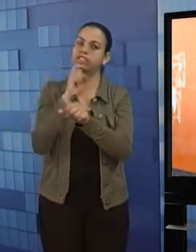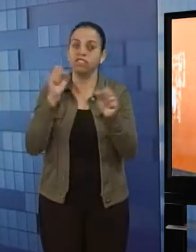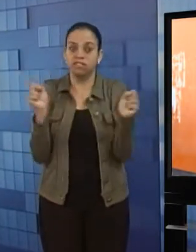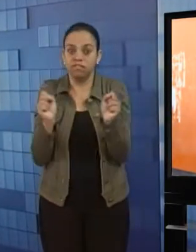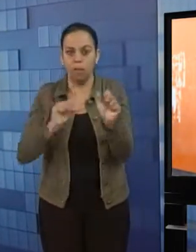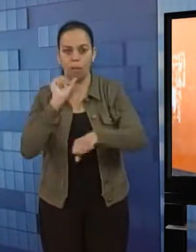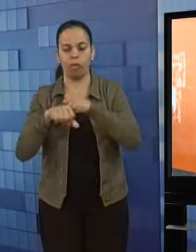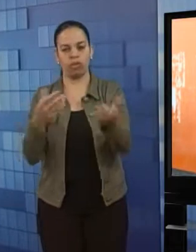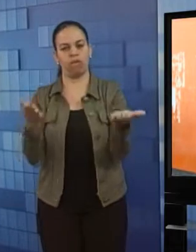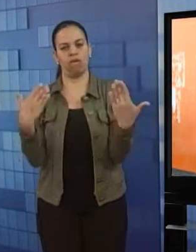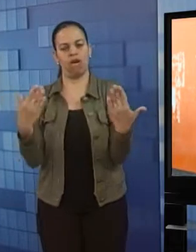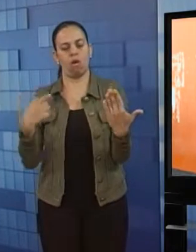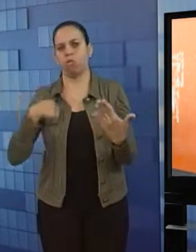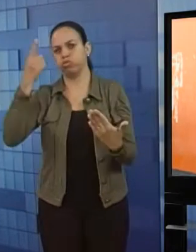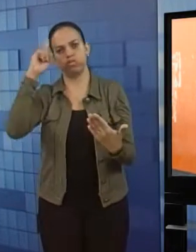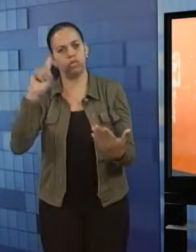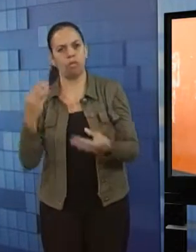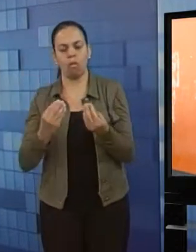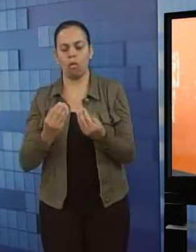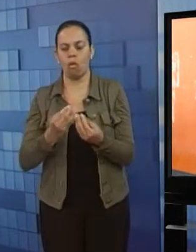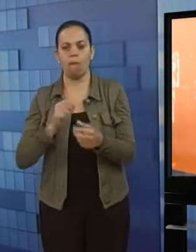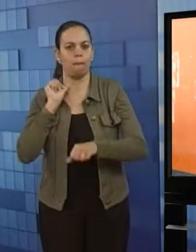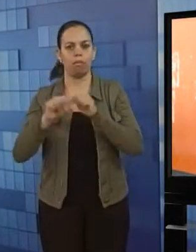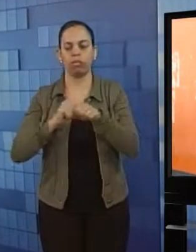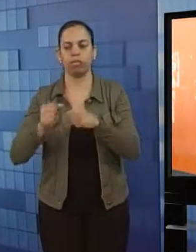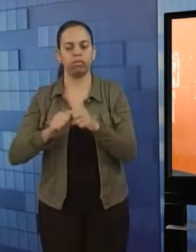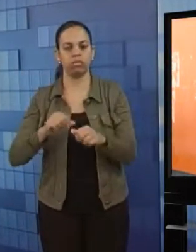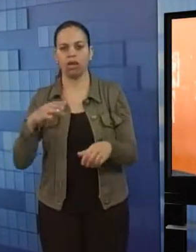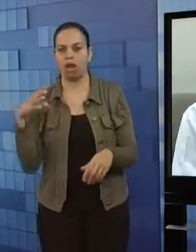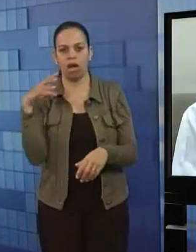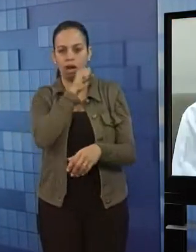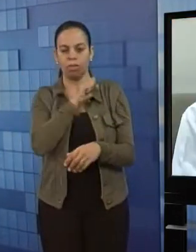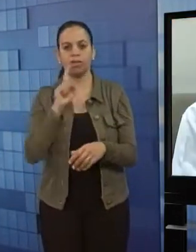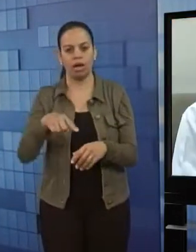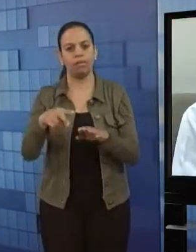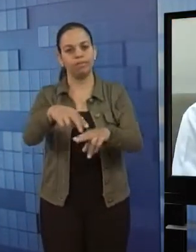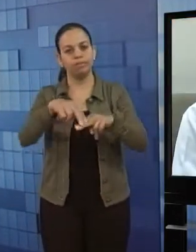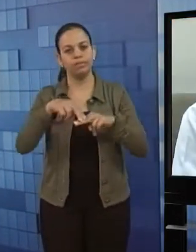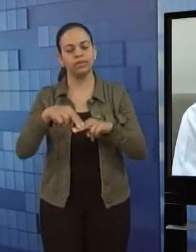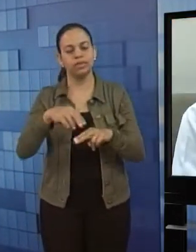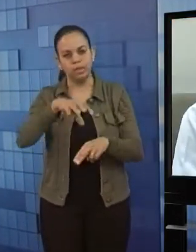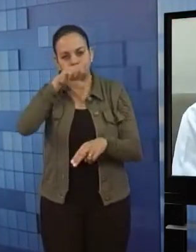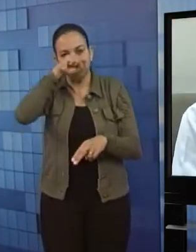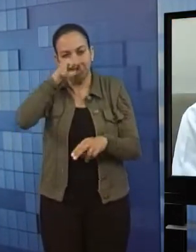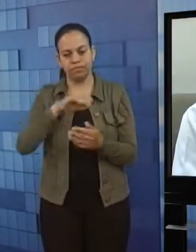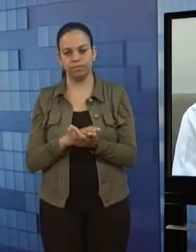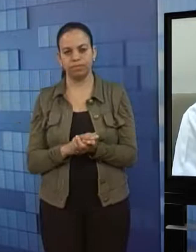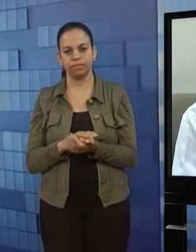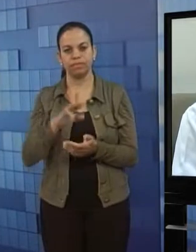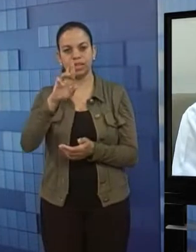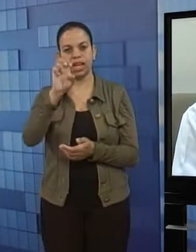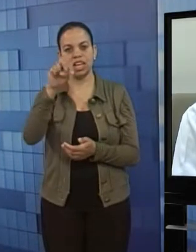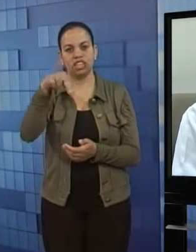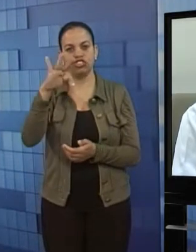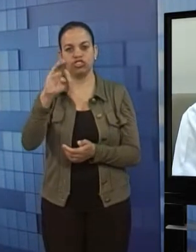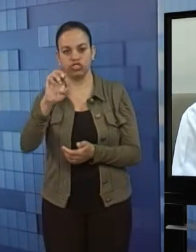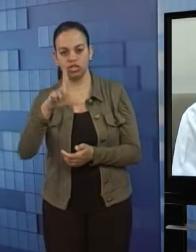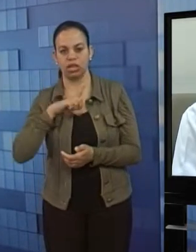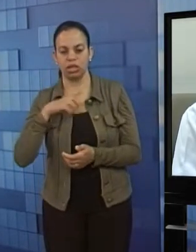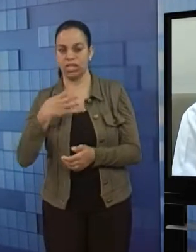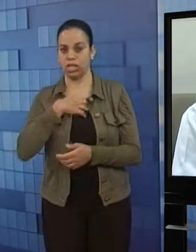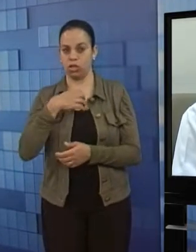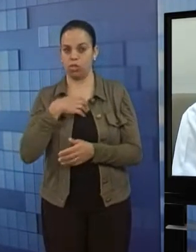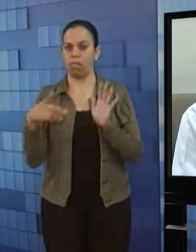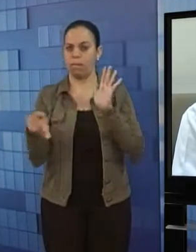sabe mais como é que está o tempo, aí às vezes entopa o nariz. No caso da rinite, são sintomas nasais, então a pessoa tem